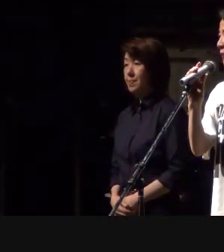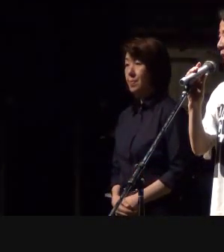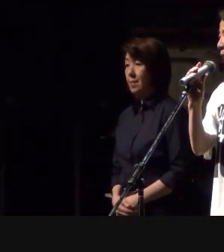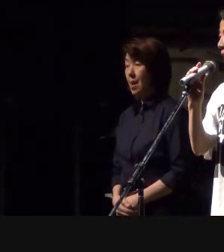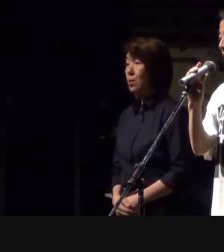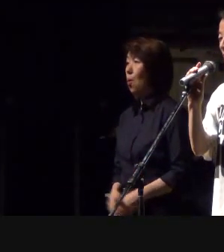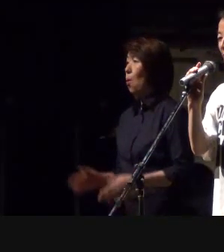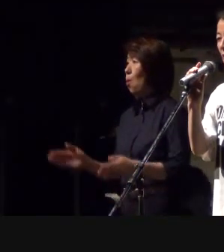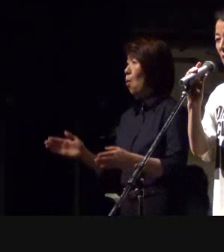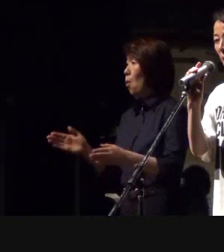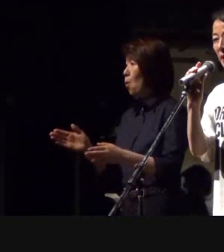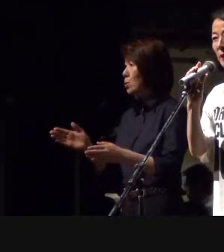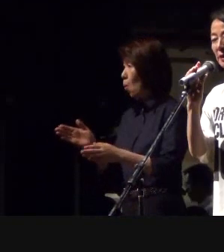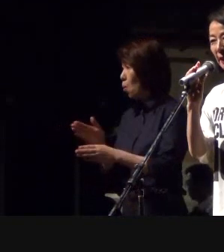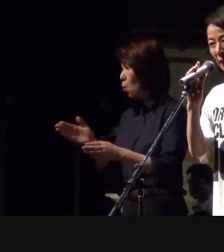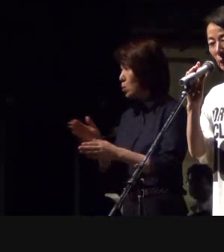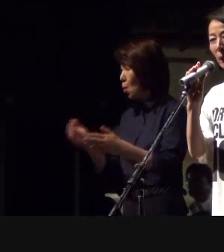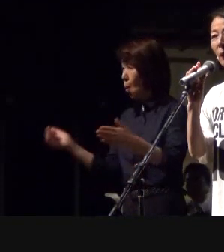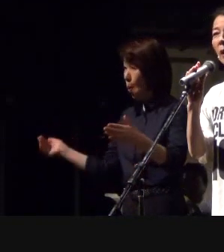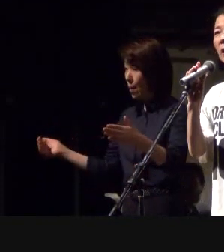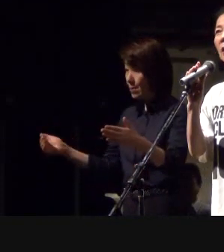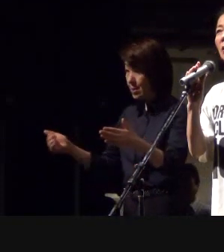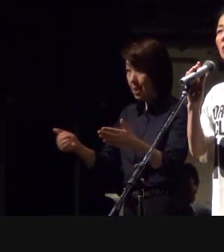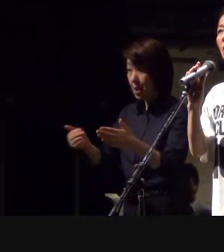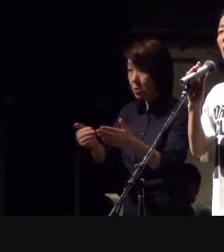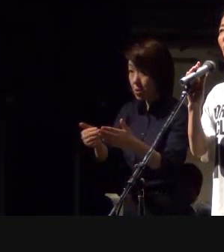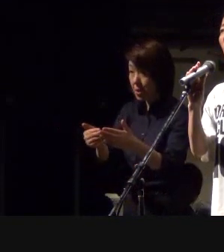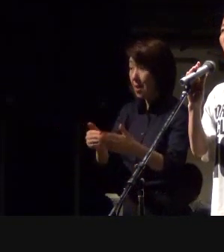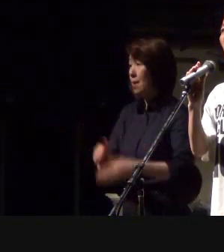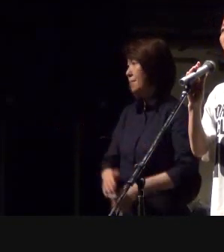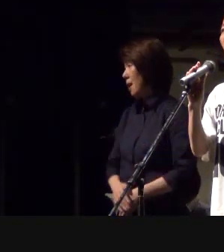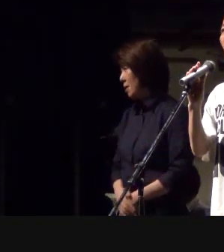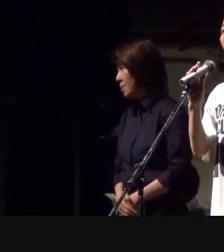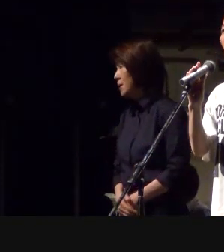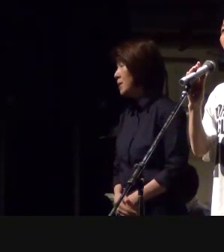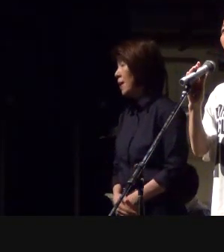もうそろそろ終わりに近づいてまいりましたけれども、この